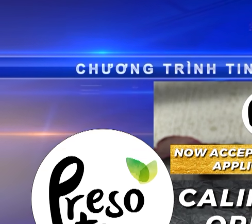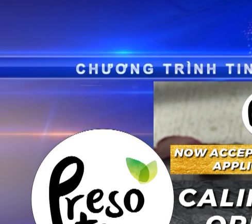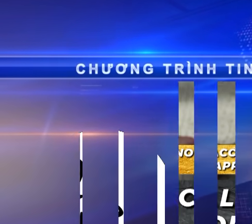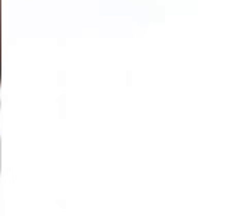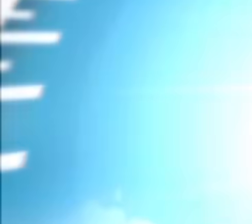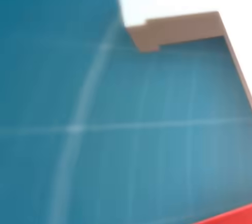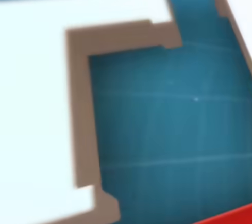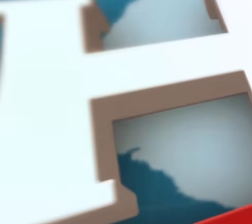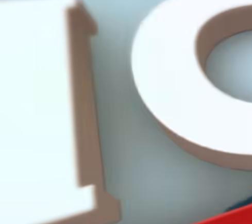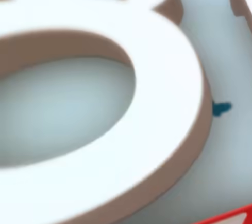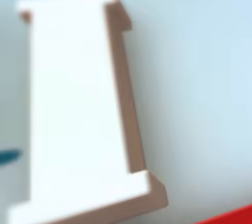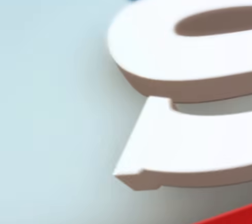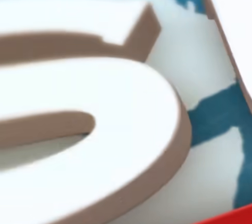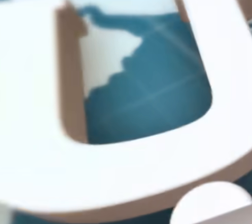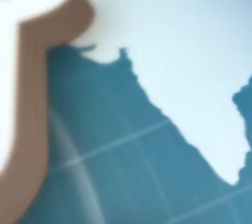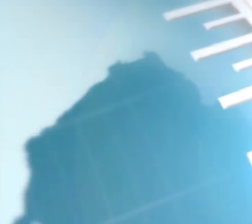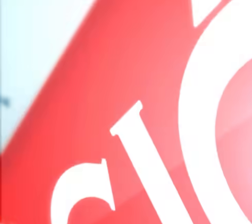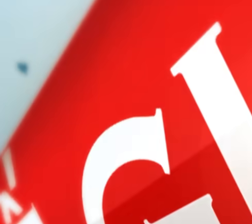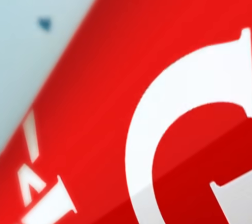714-881-9938.